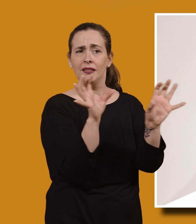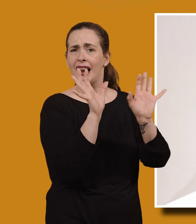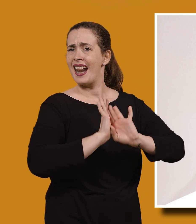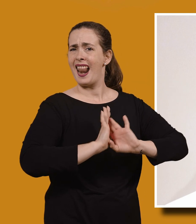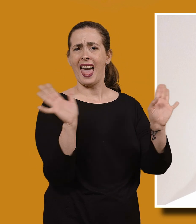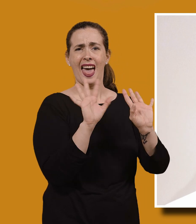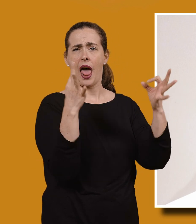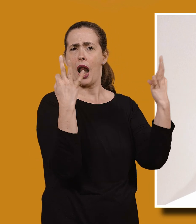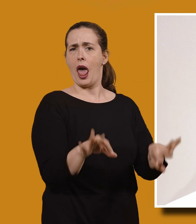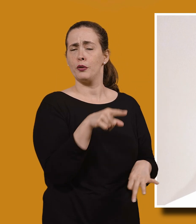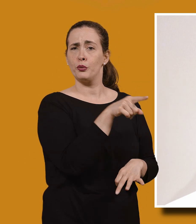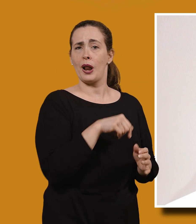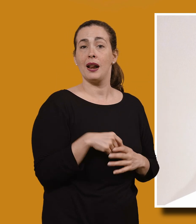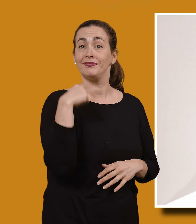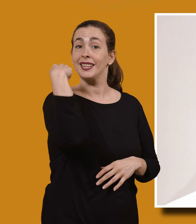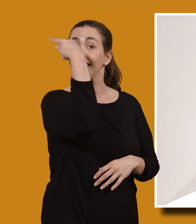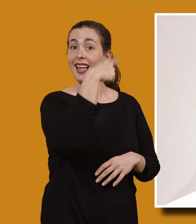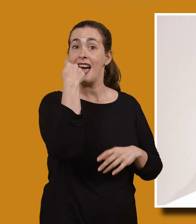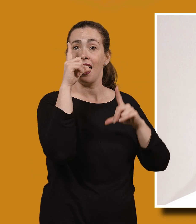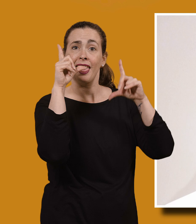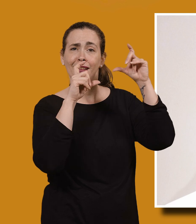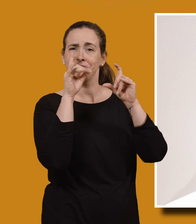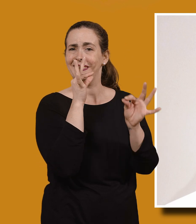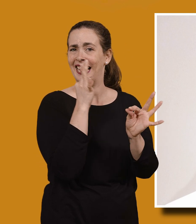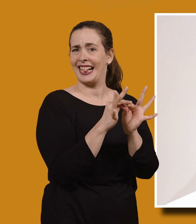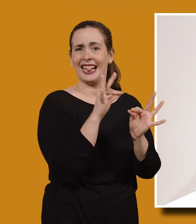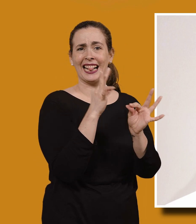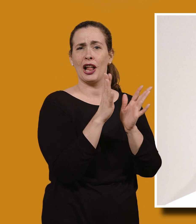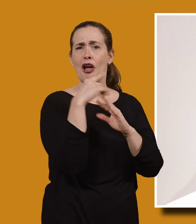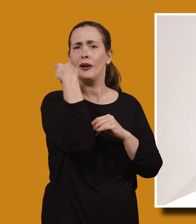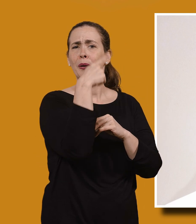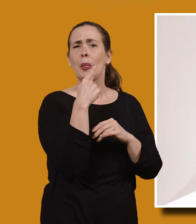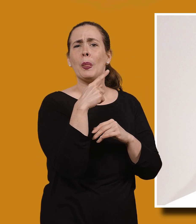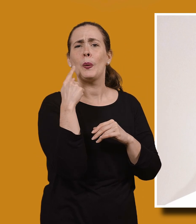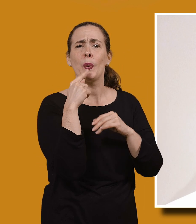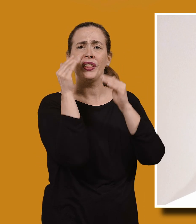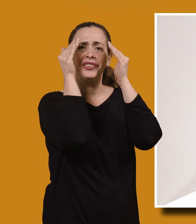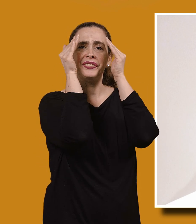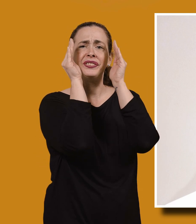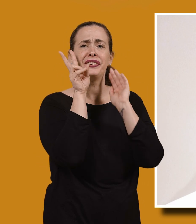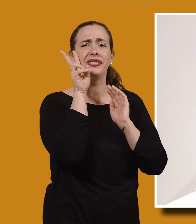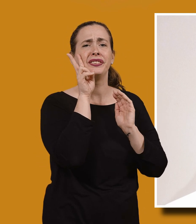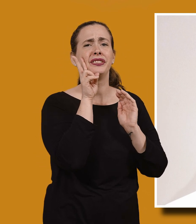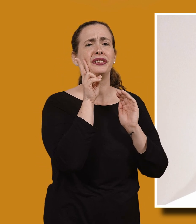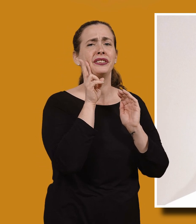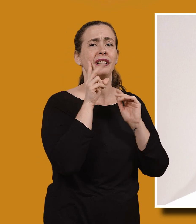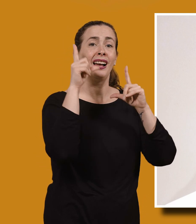faccions dolces i arrodonides, amb una expressió serena i lleugerament melangiosa.